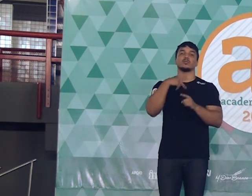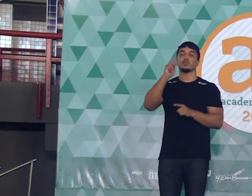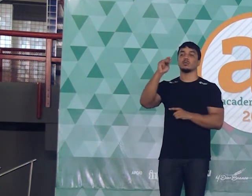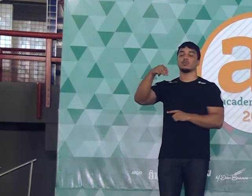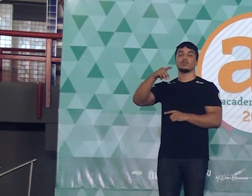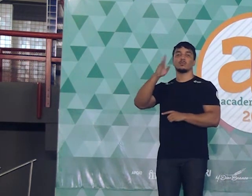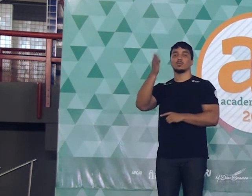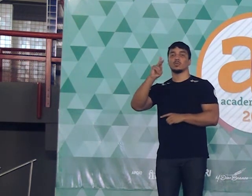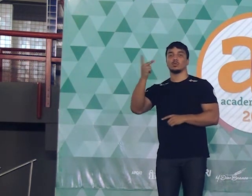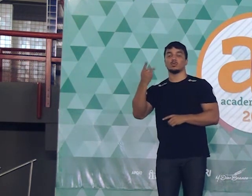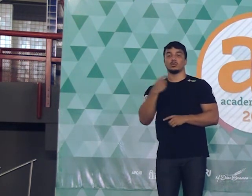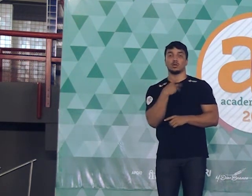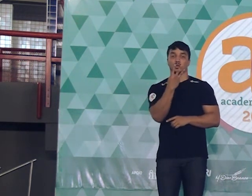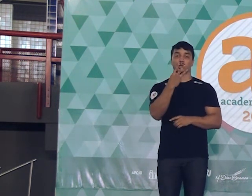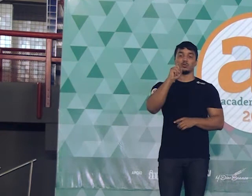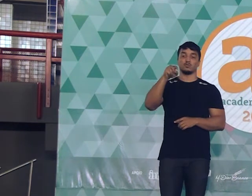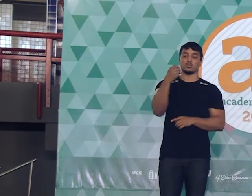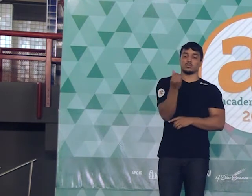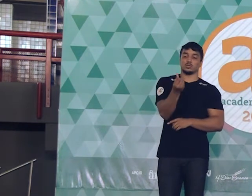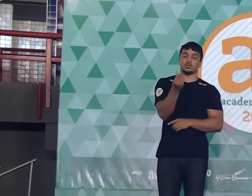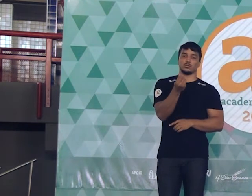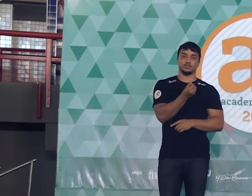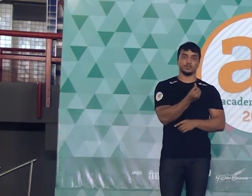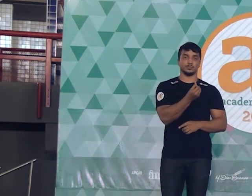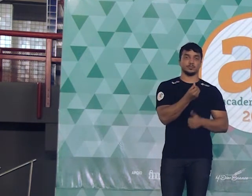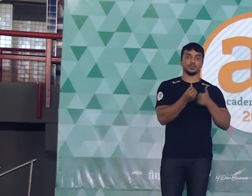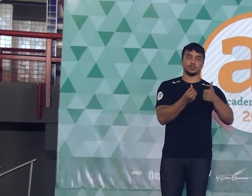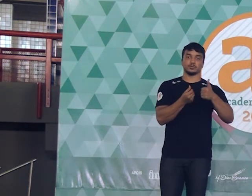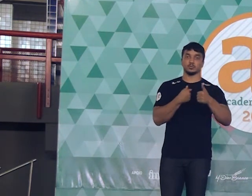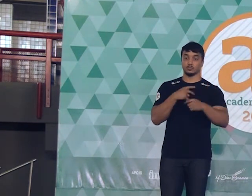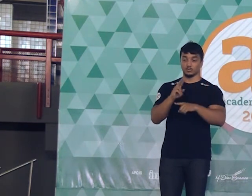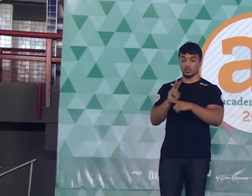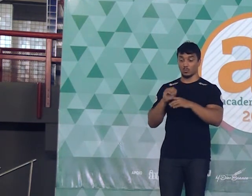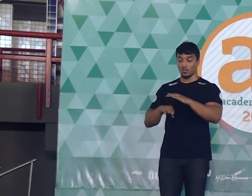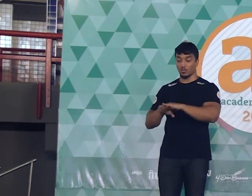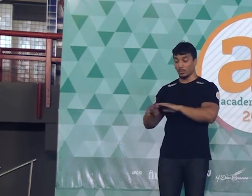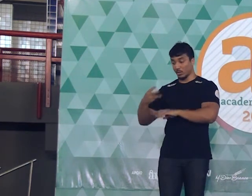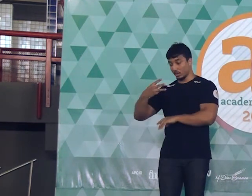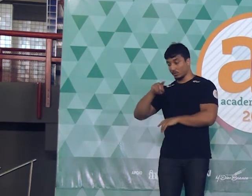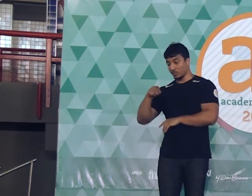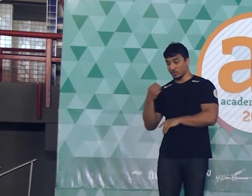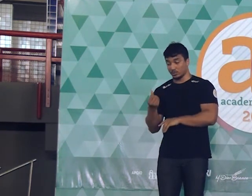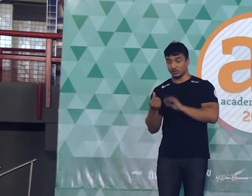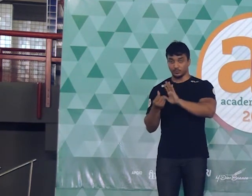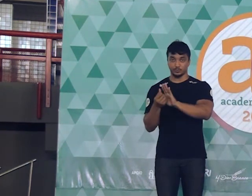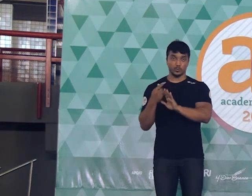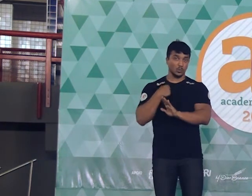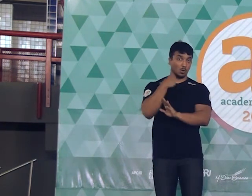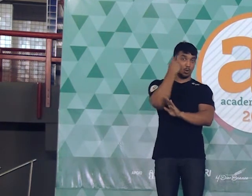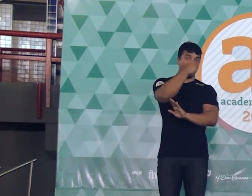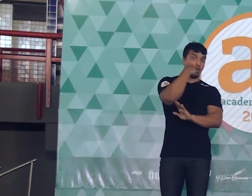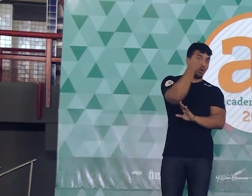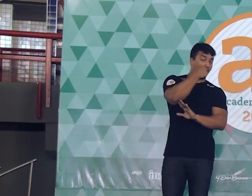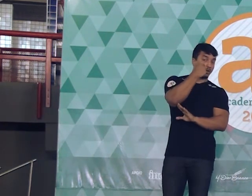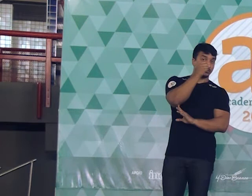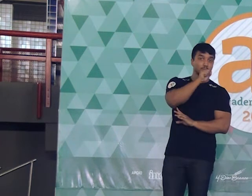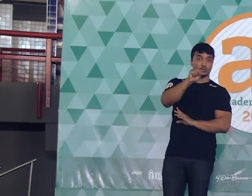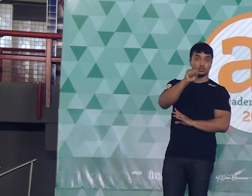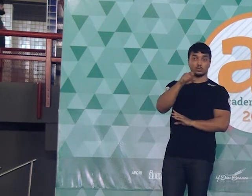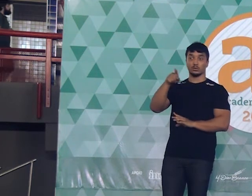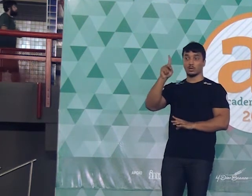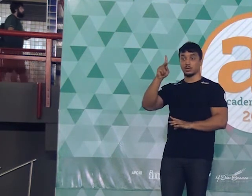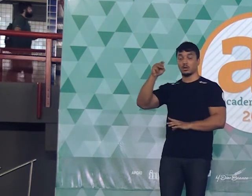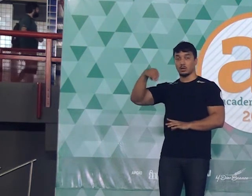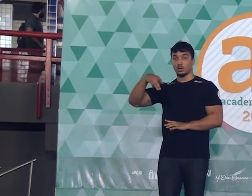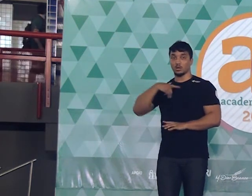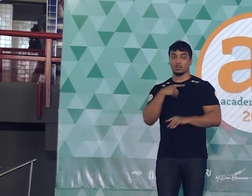é 3,6. Eu gosto sempre de fazer analogia. Hora e segundo, quilômetro por